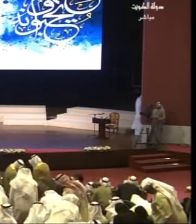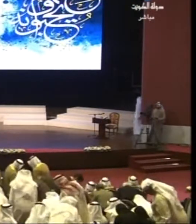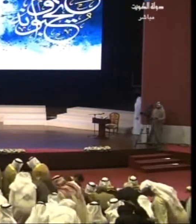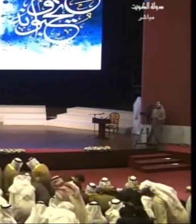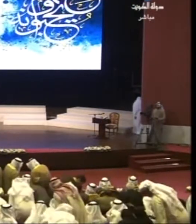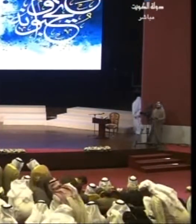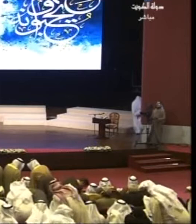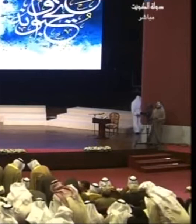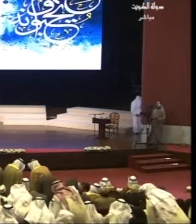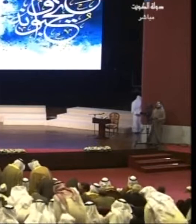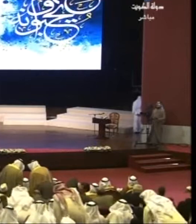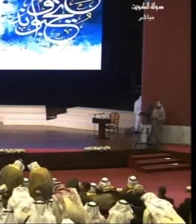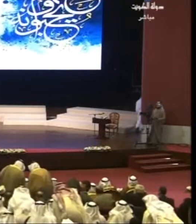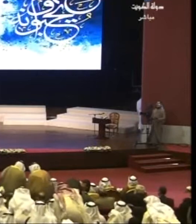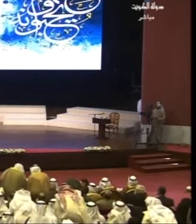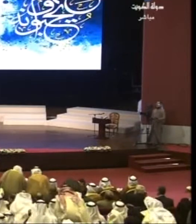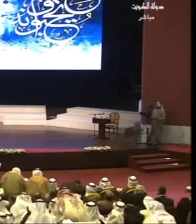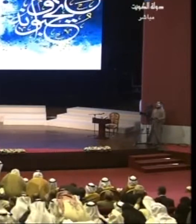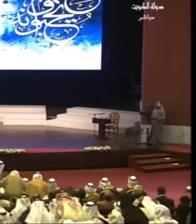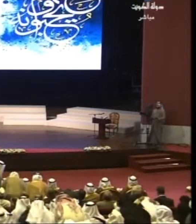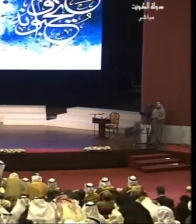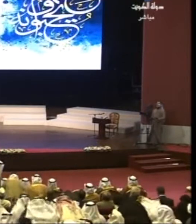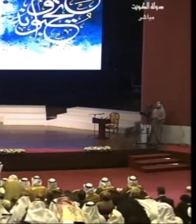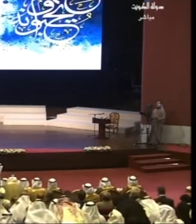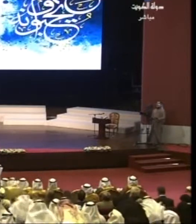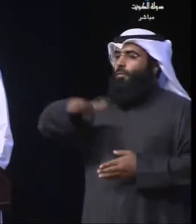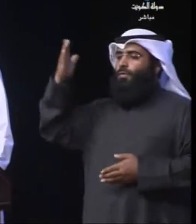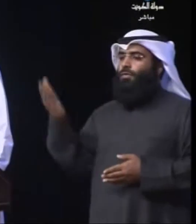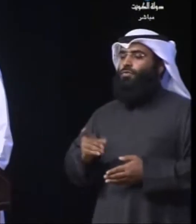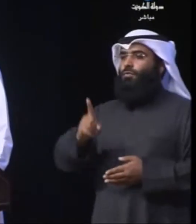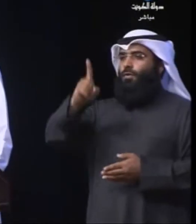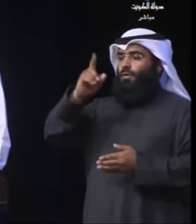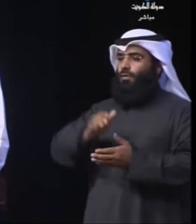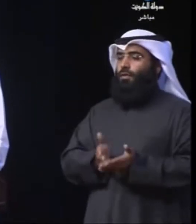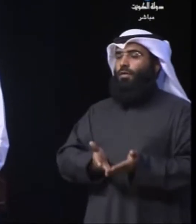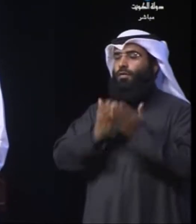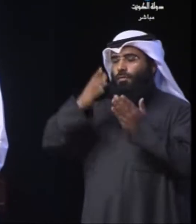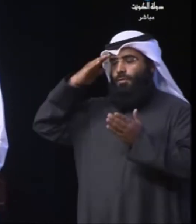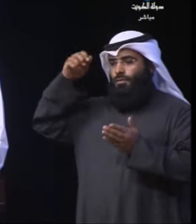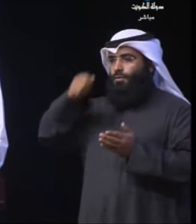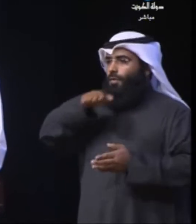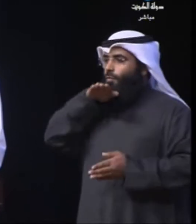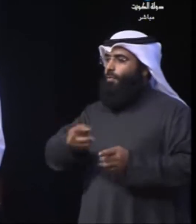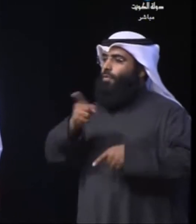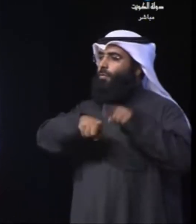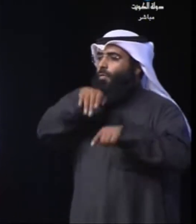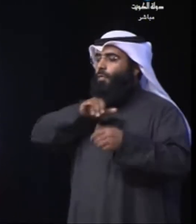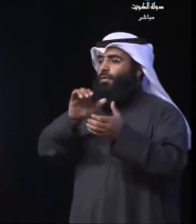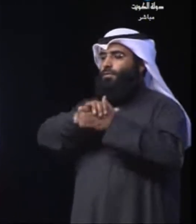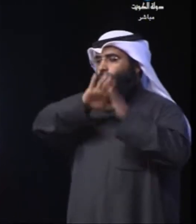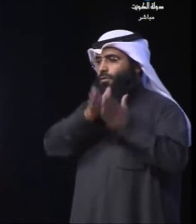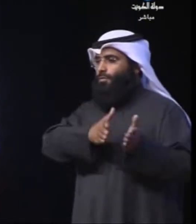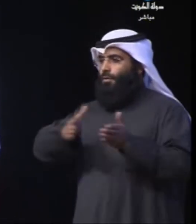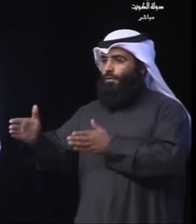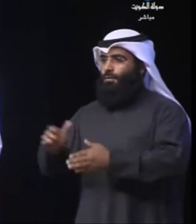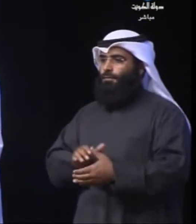بسم الله الرحمن الرحيم، والصلاة والسلام على أشرف الخلق والمرسلين سيدنا محمد وعلى آله وصحبه